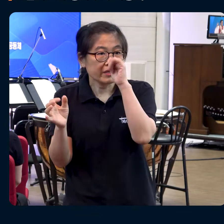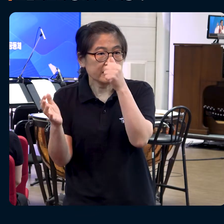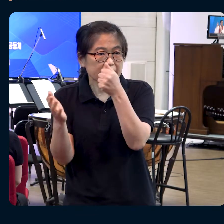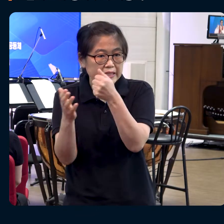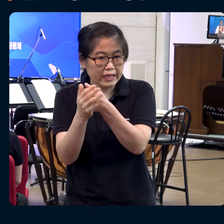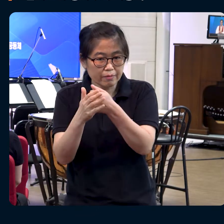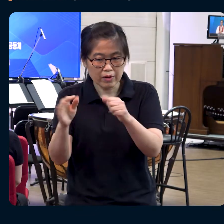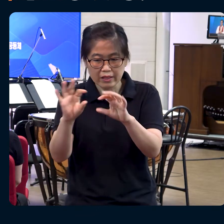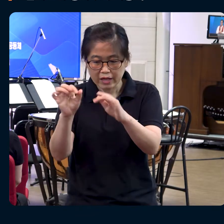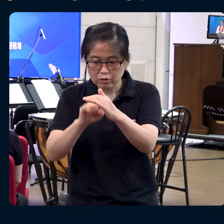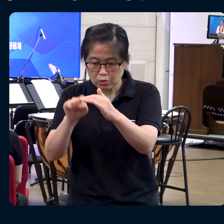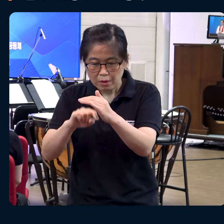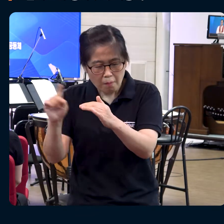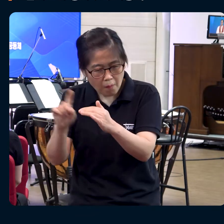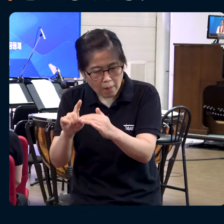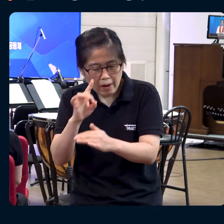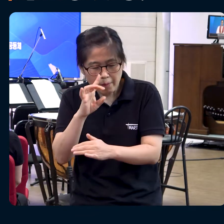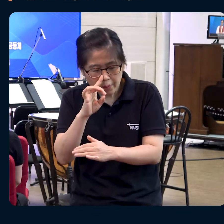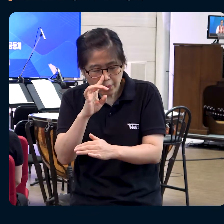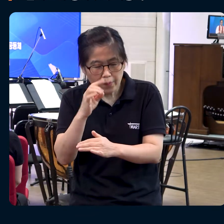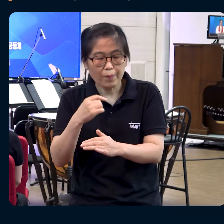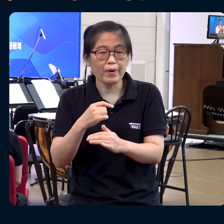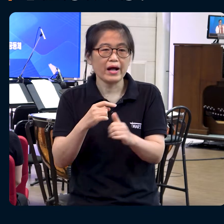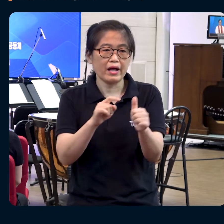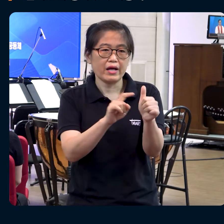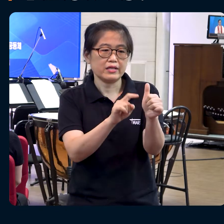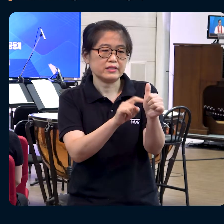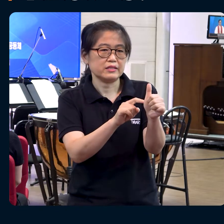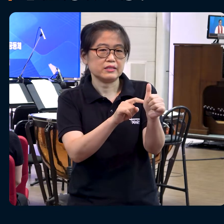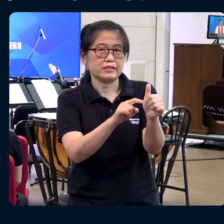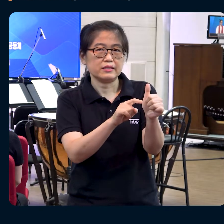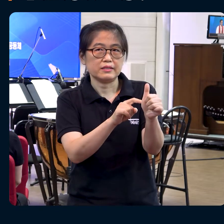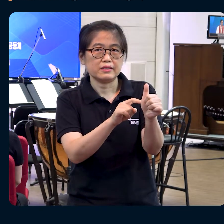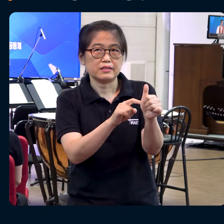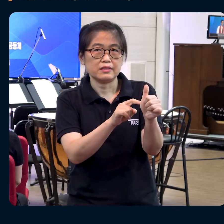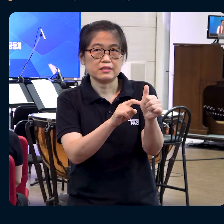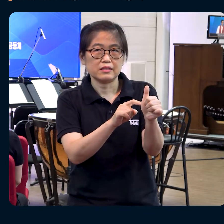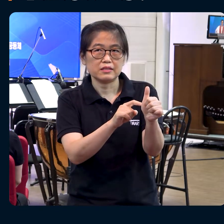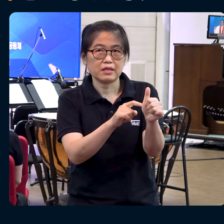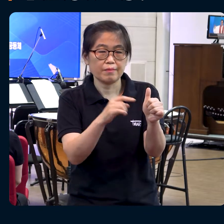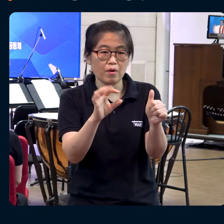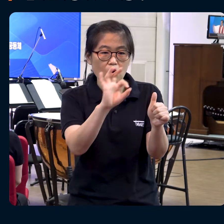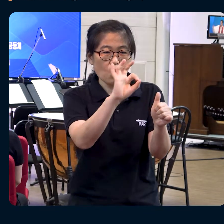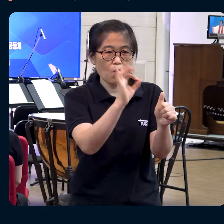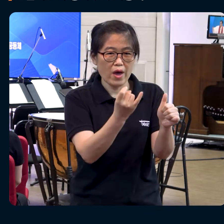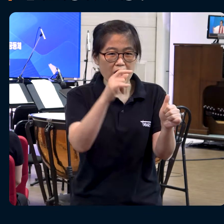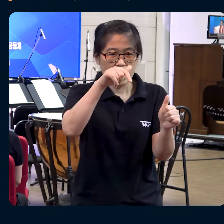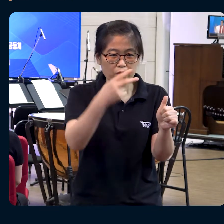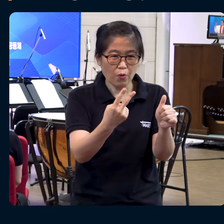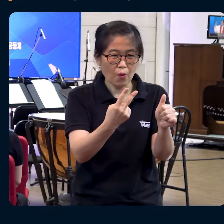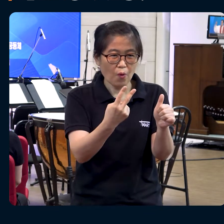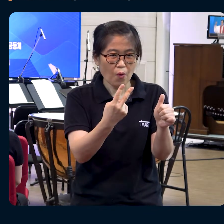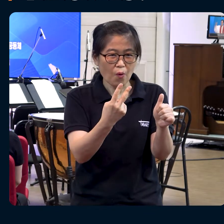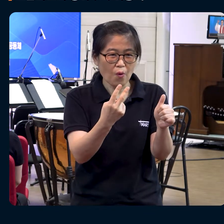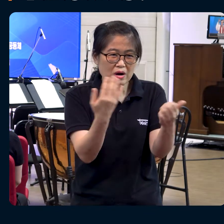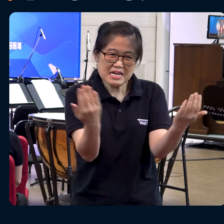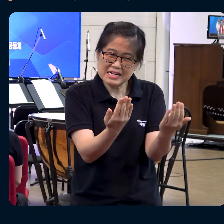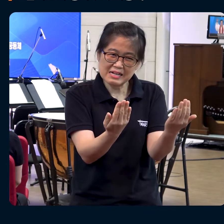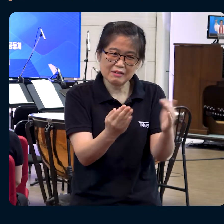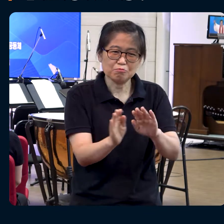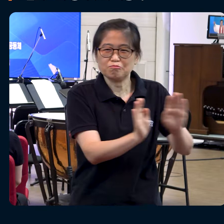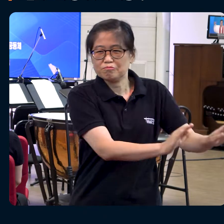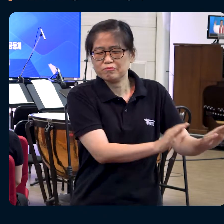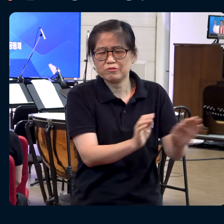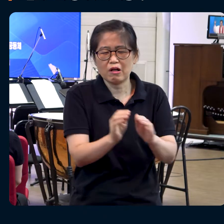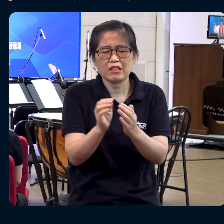거기에 관심이 있는 그런 사람이에요. 그래가지고 이 사람은 외교관으로 와가지고 외교 업무는 안 보고 땅 파고 다닌 거예요.